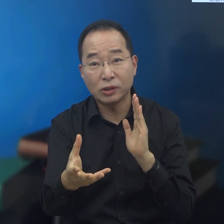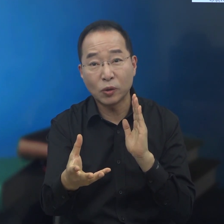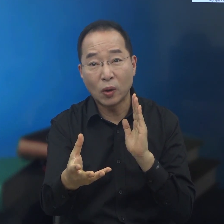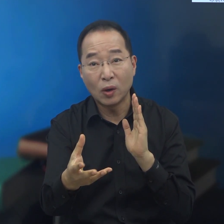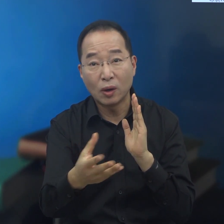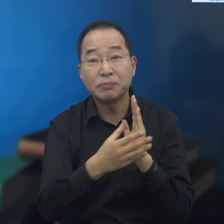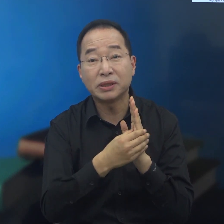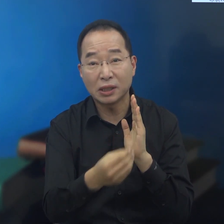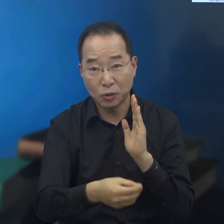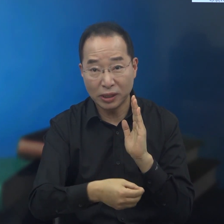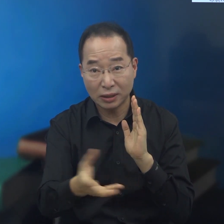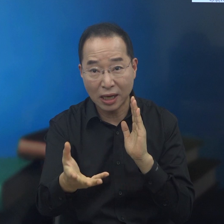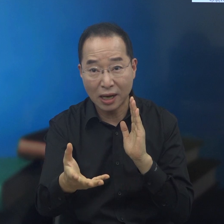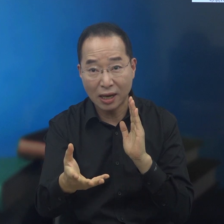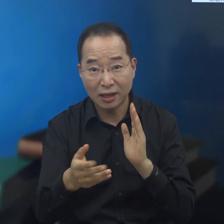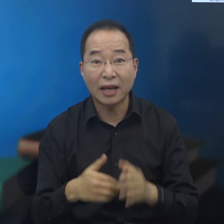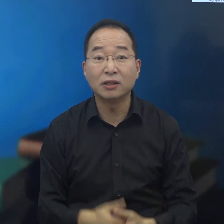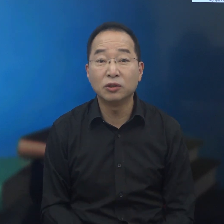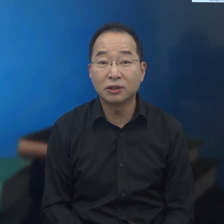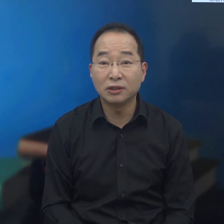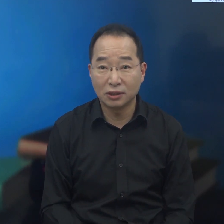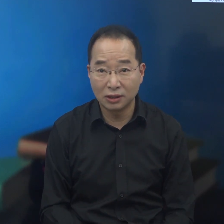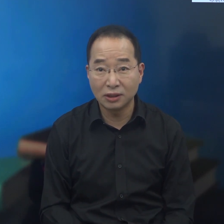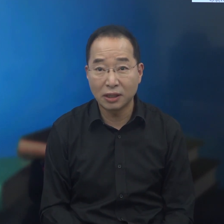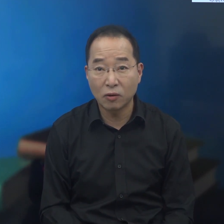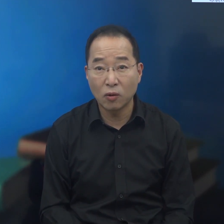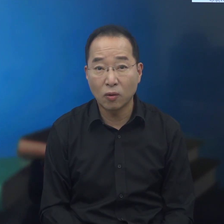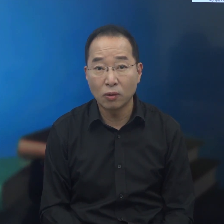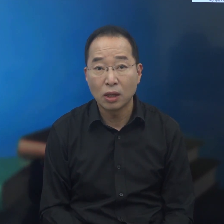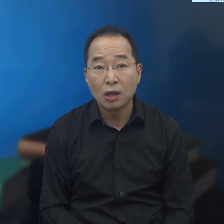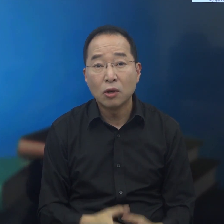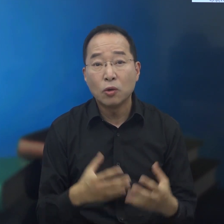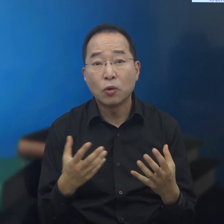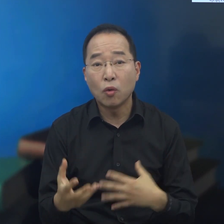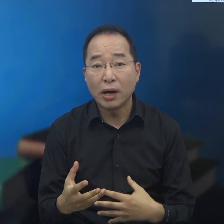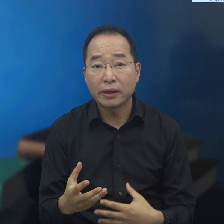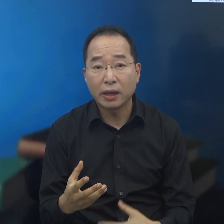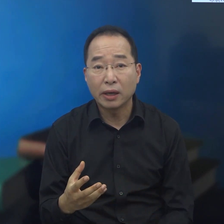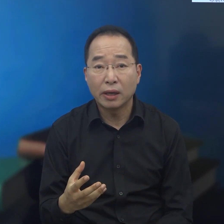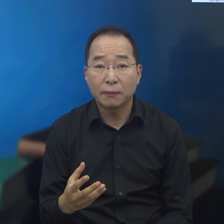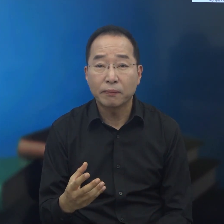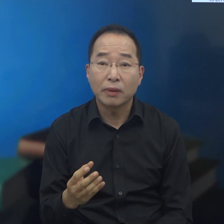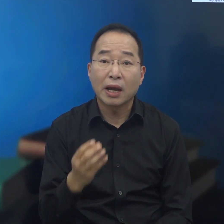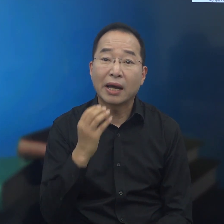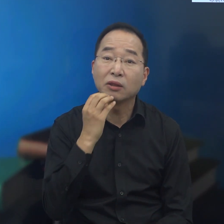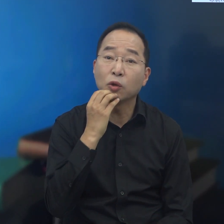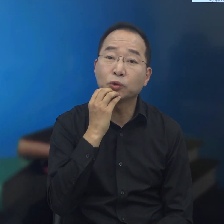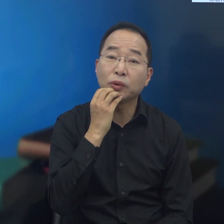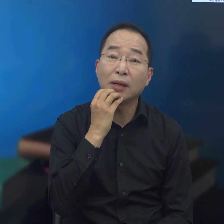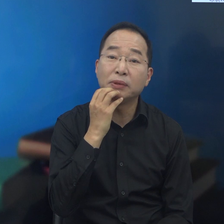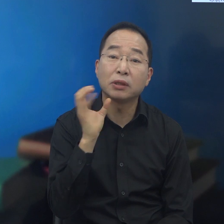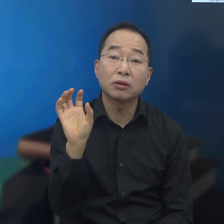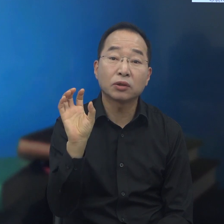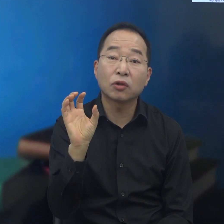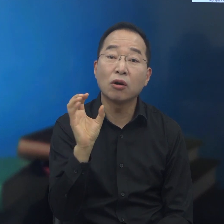돈이죠. 비싼 돈을 냈다라는 뜻이 되고, 요거와 함께 한턱 쏘다 하면서